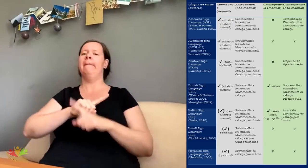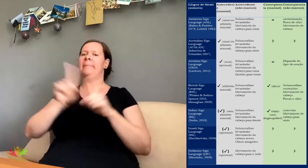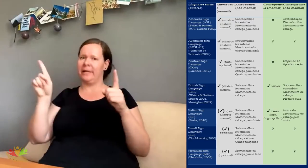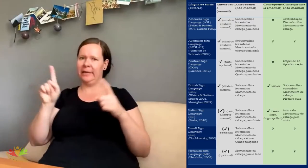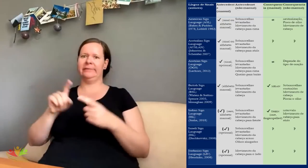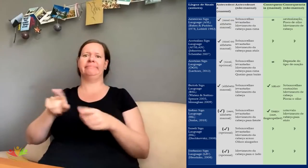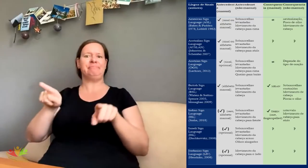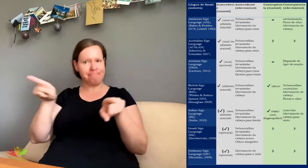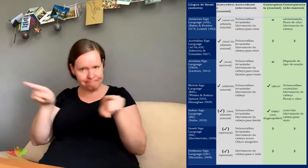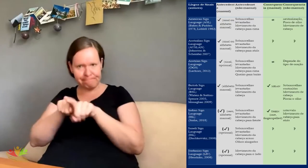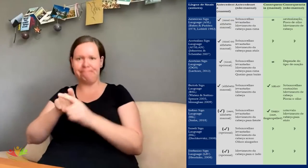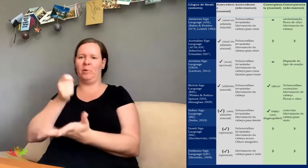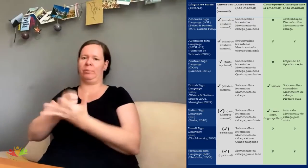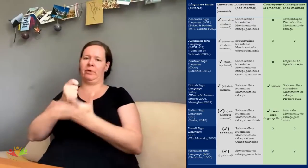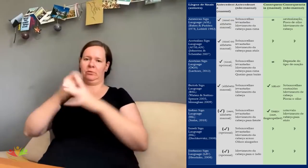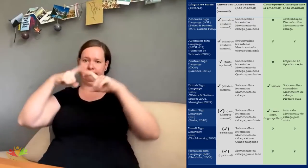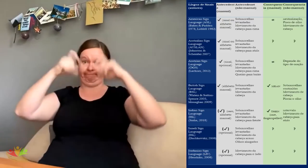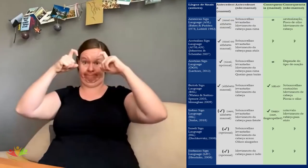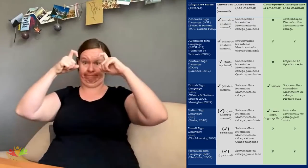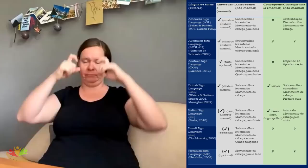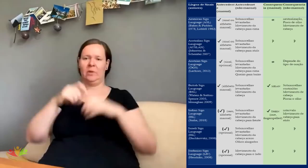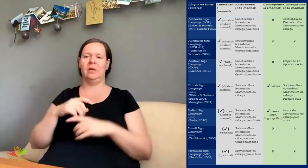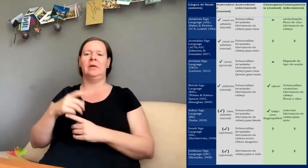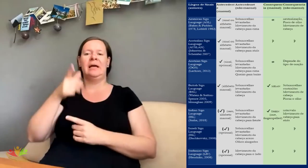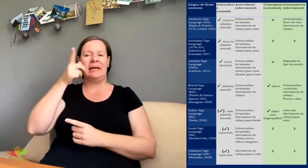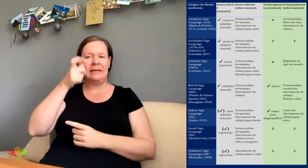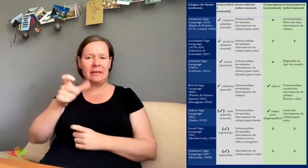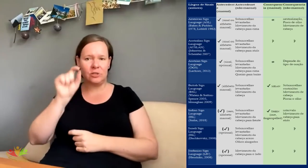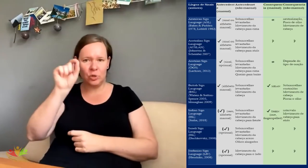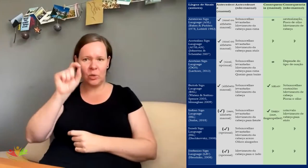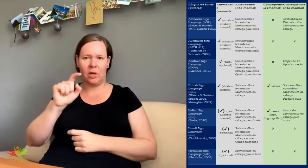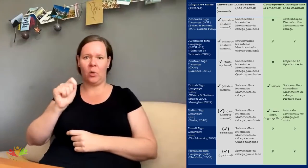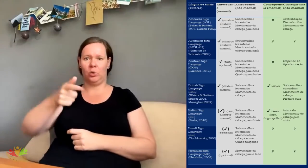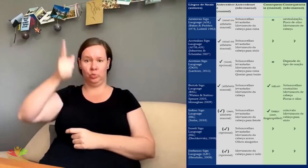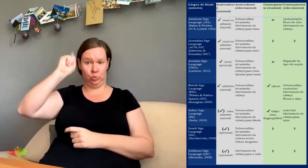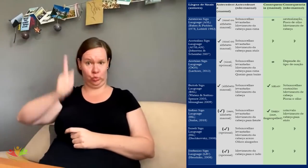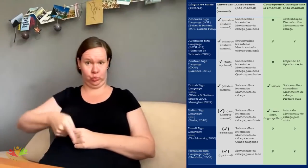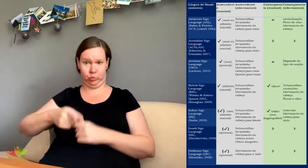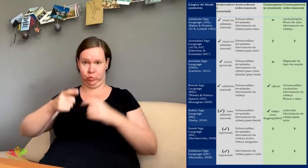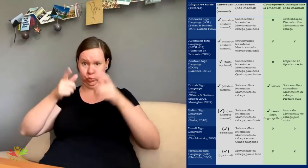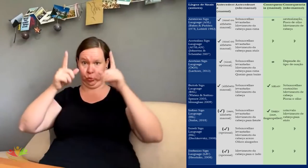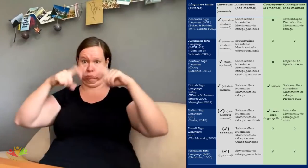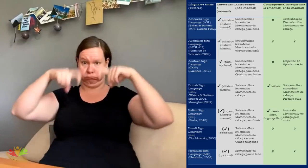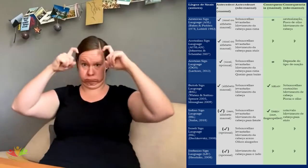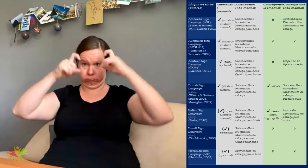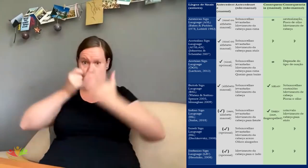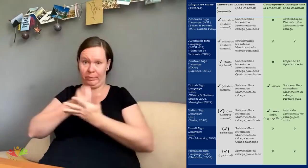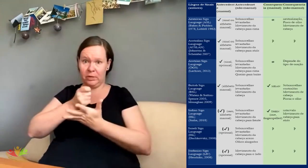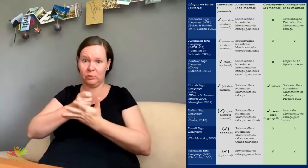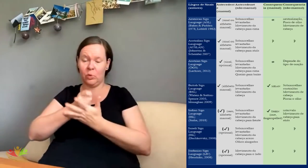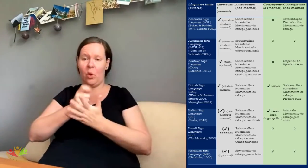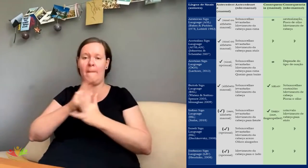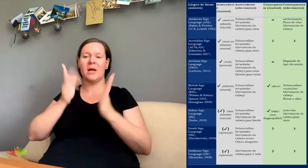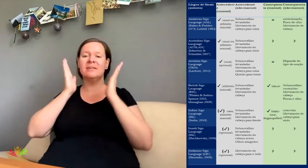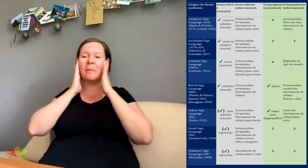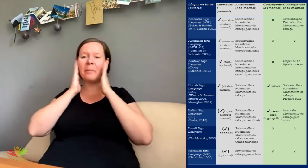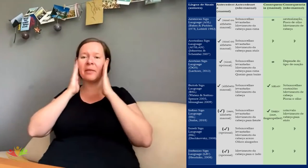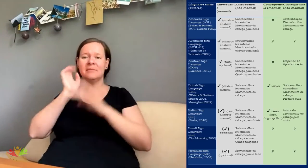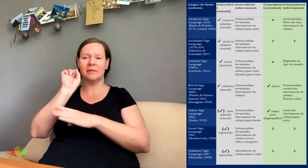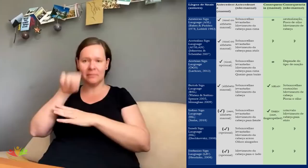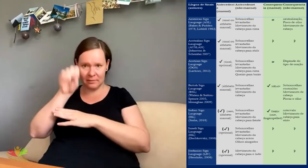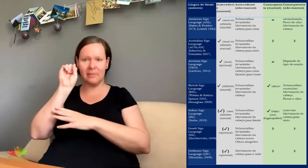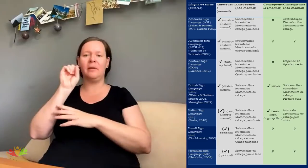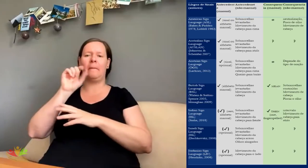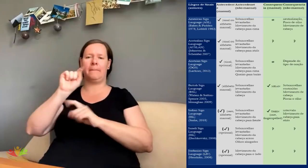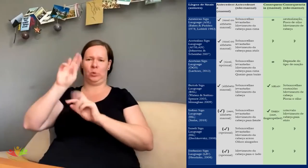sinais às vezes não aparecem ou não são obrigatórios. Mas, em compensação, nas orações antecedentes, as marcas